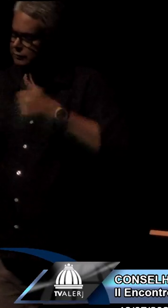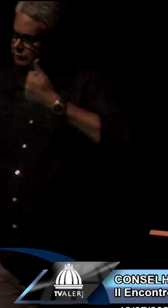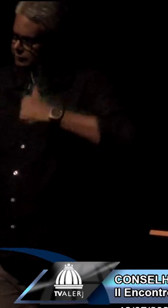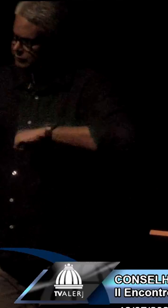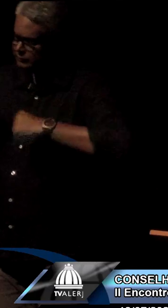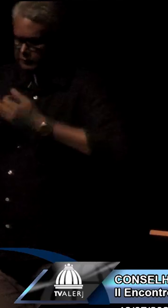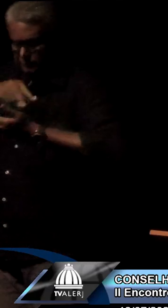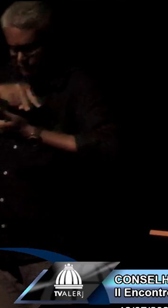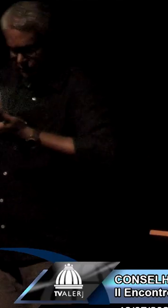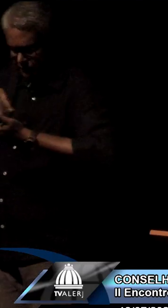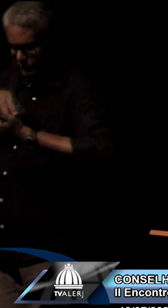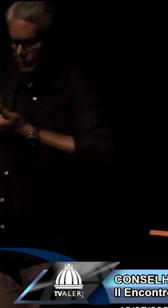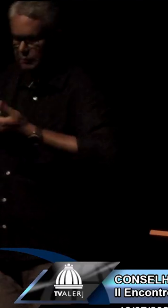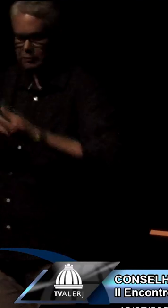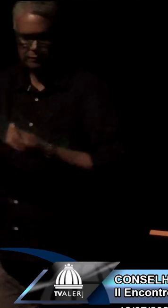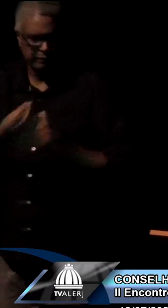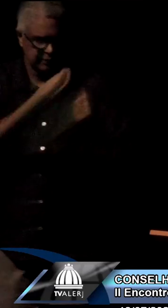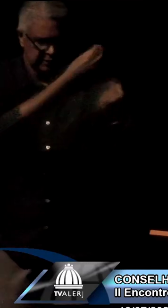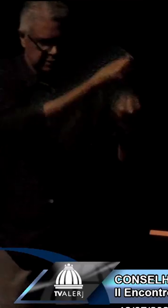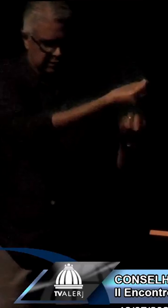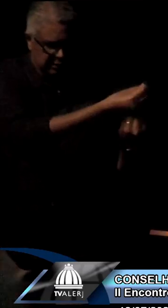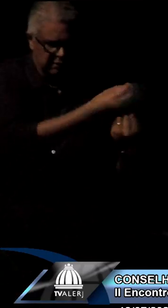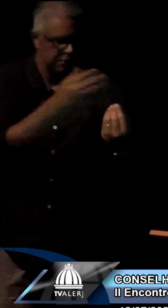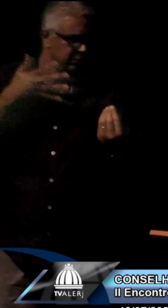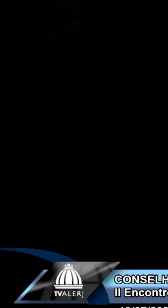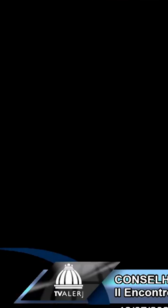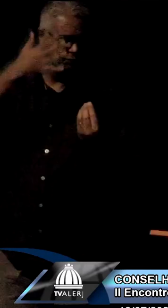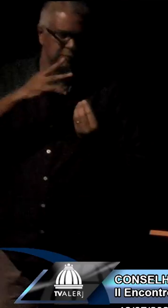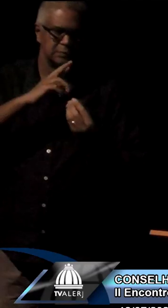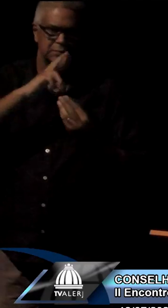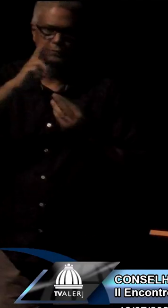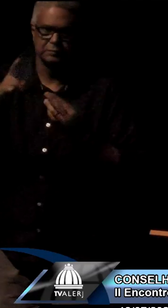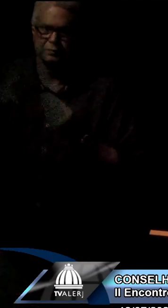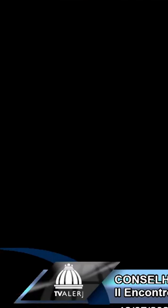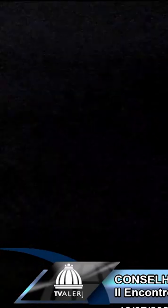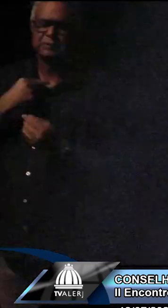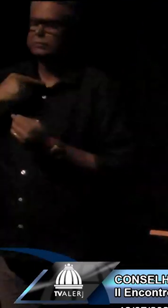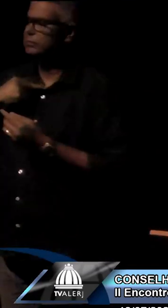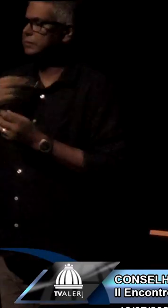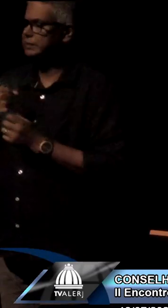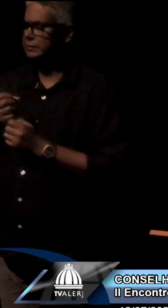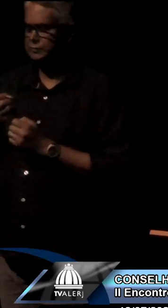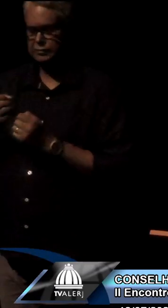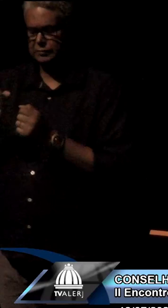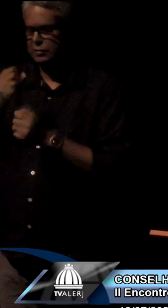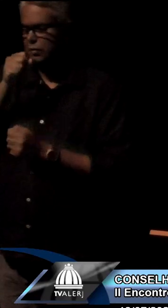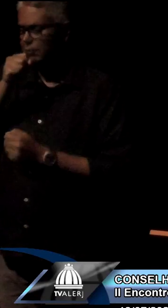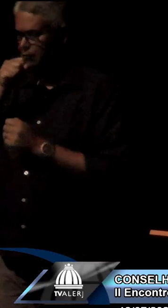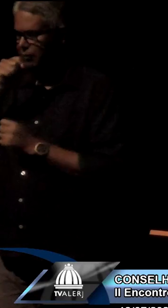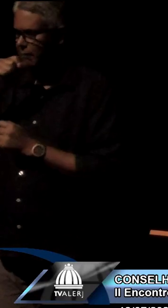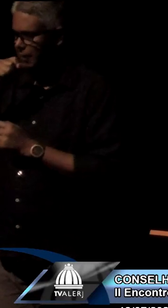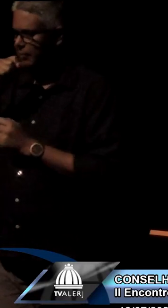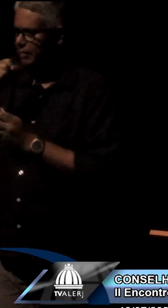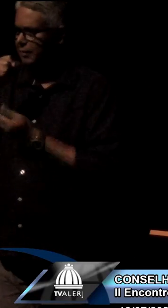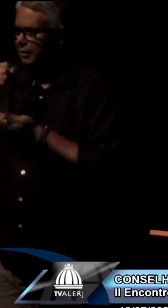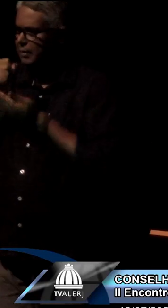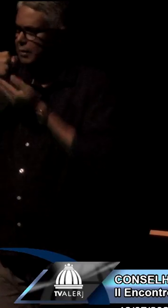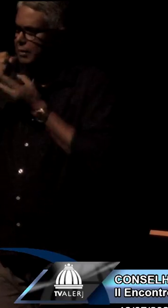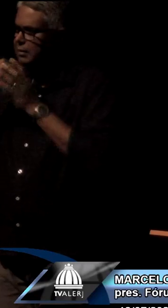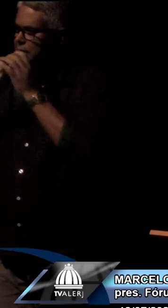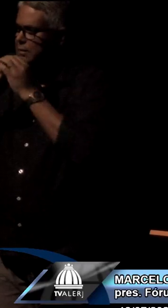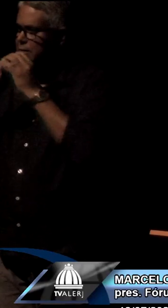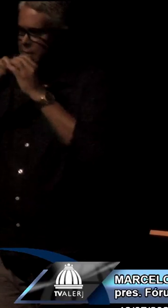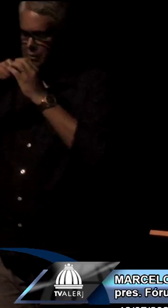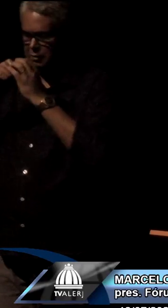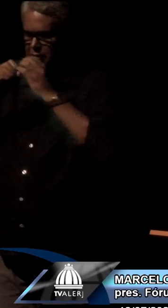tá nós não vamos passar o microfone porque assim se a gente passar o microfone todo mundo vai querer